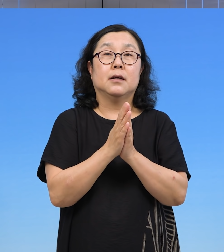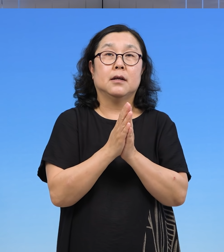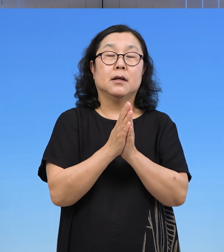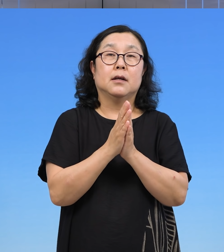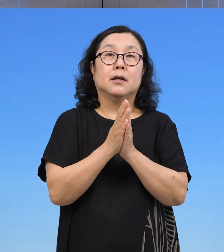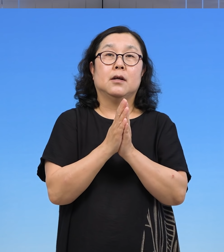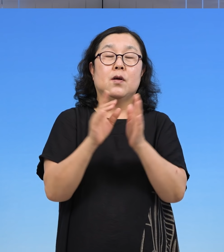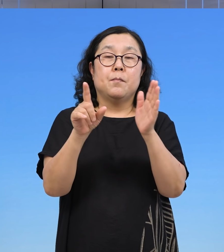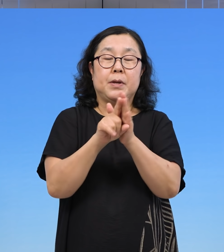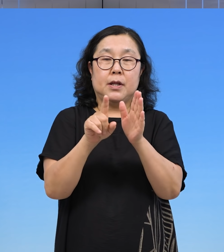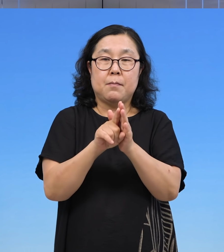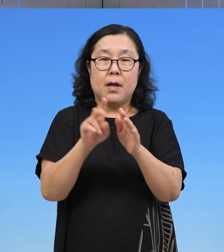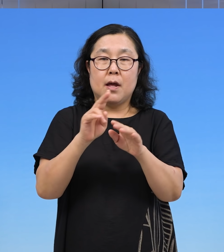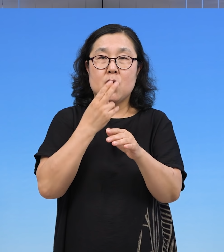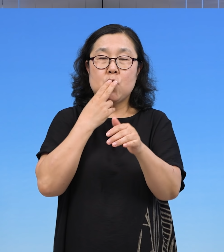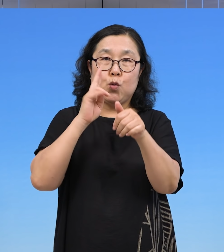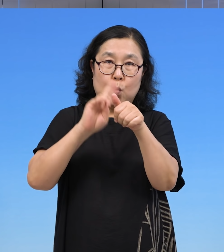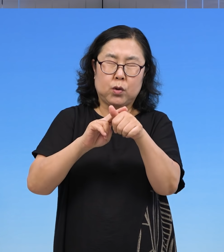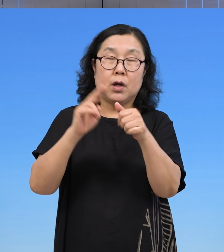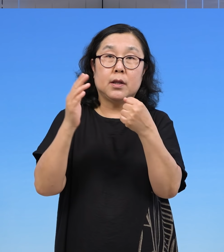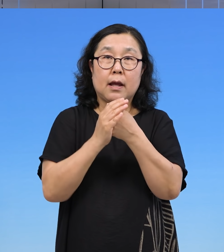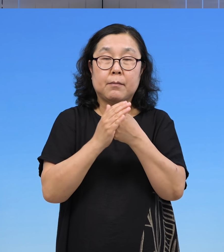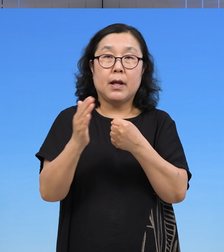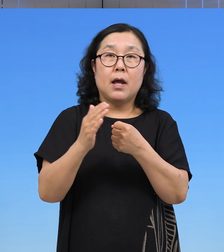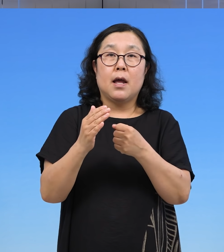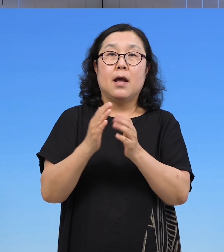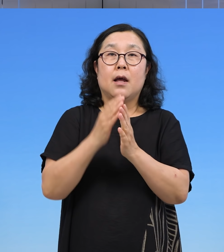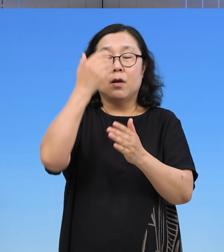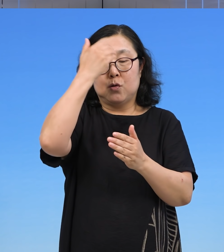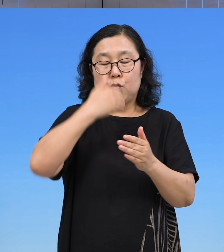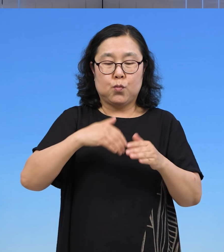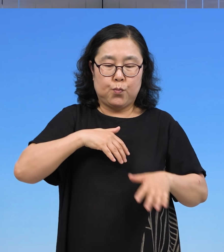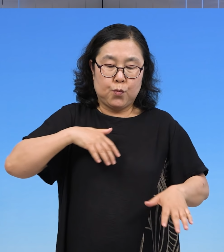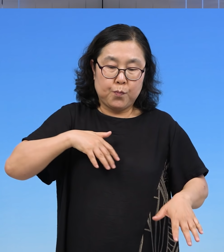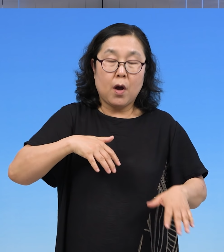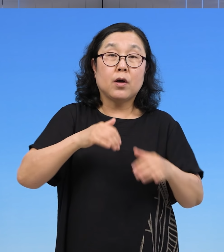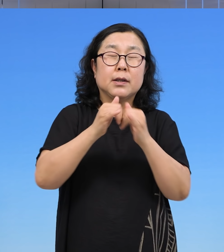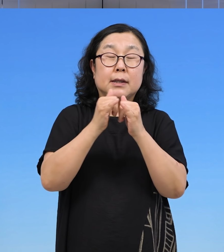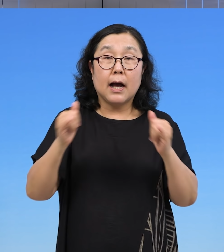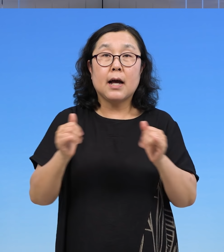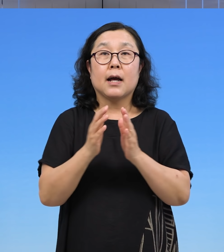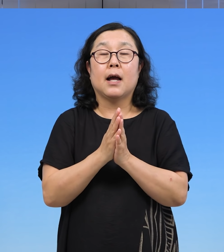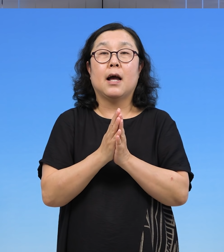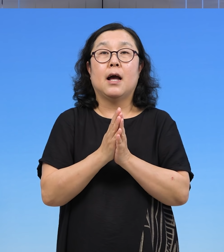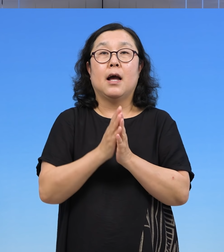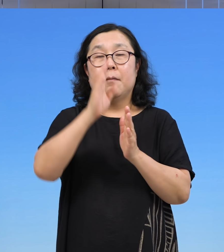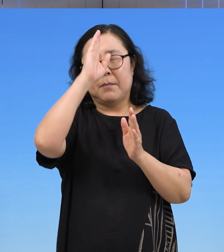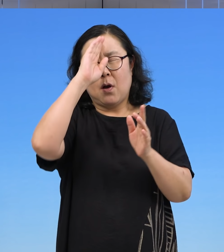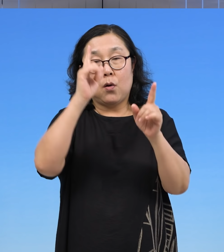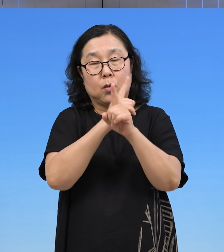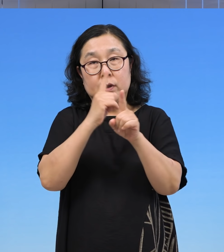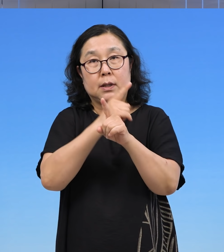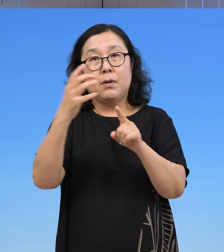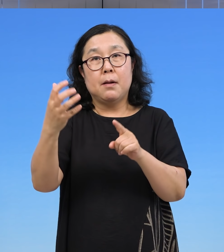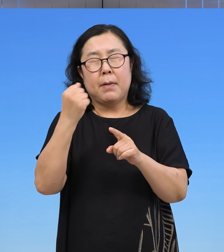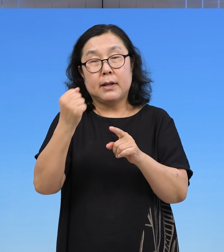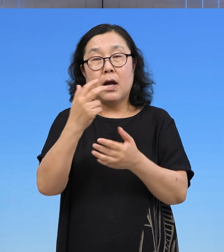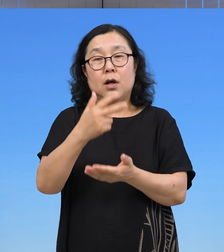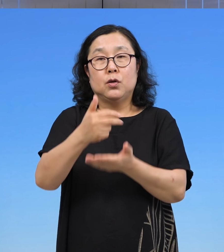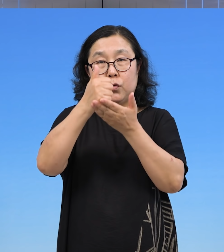그 선한 믿음의 도전으로 말미암아 그 중풍병자가 참 고침을 받아 주님이 치유자